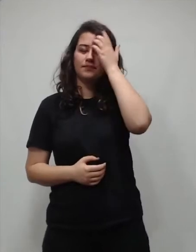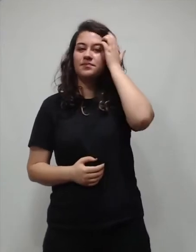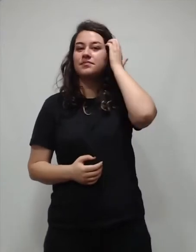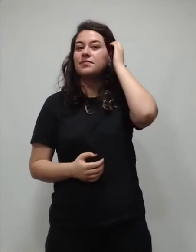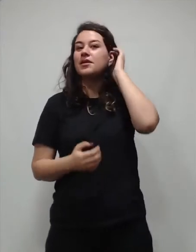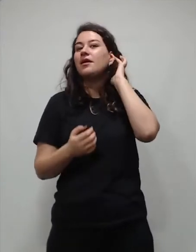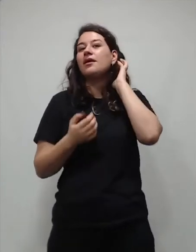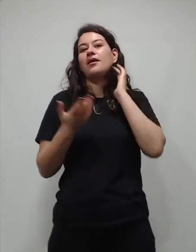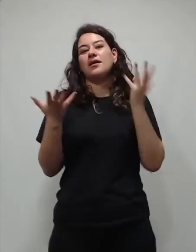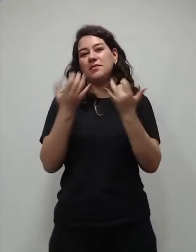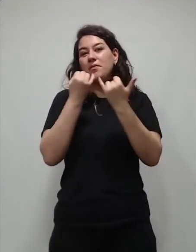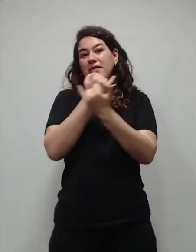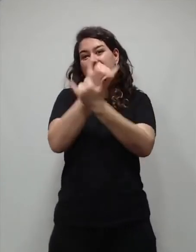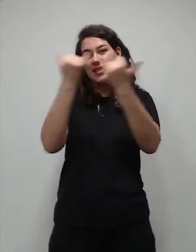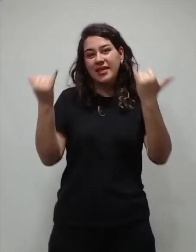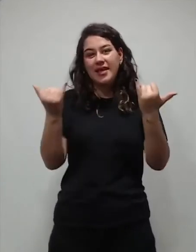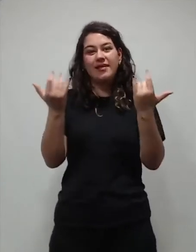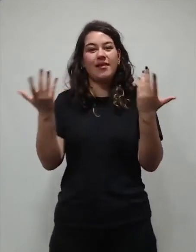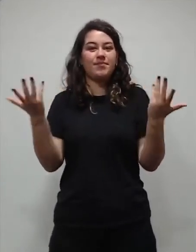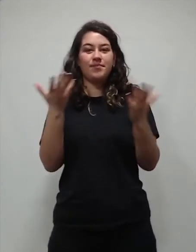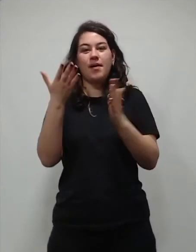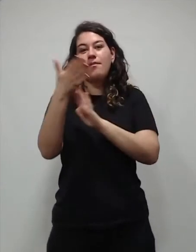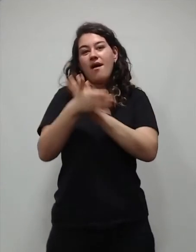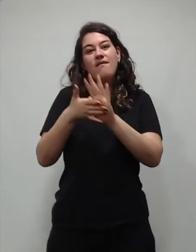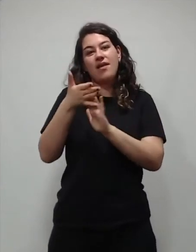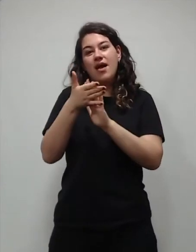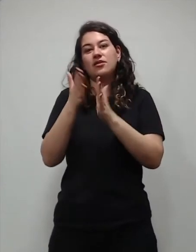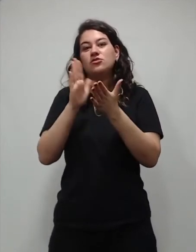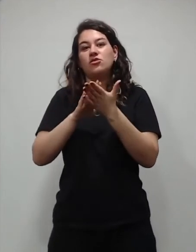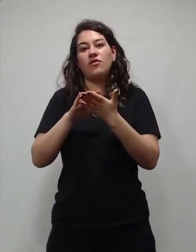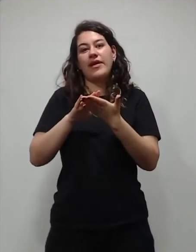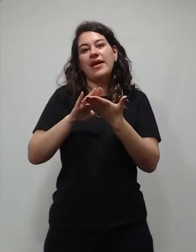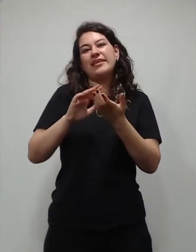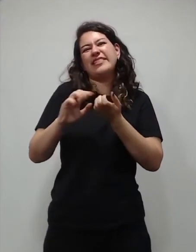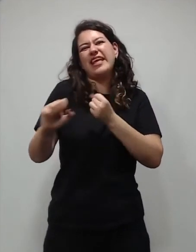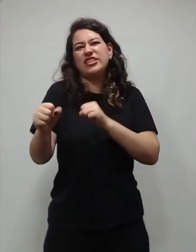Buen día. Vamos a conversar sobre las tensiones ante la